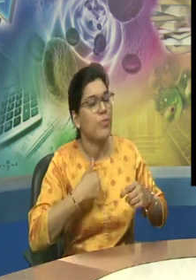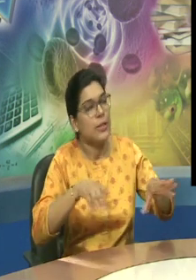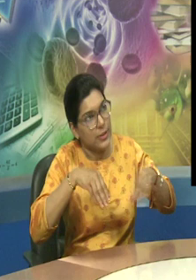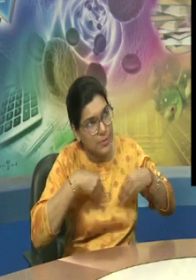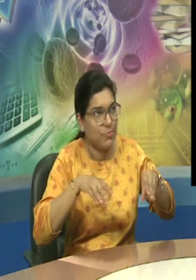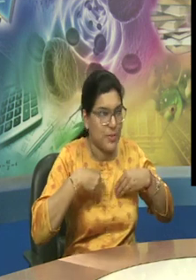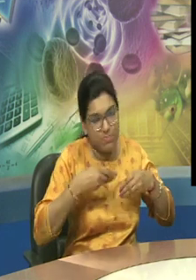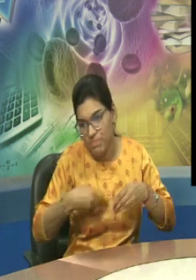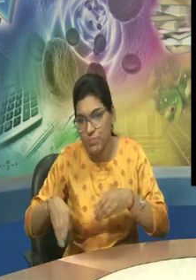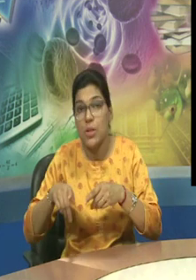स्वामी मानते हैं